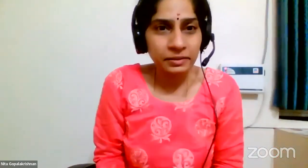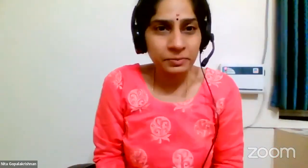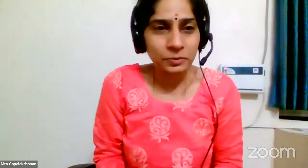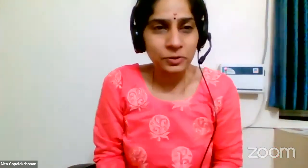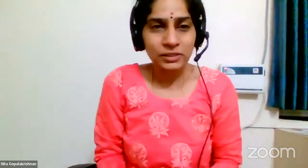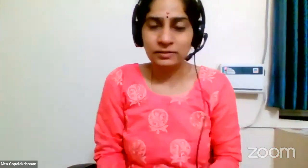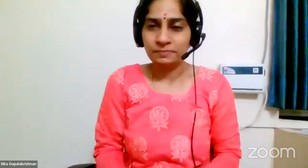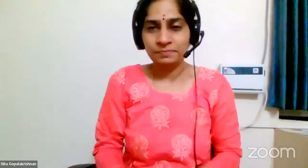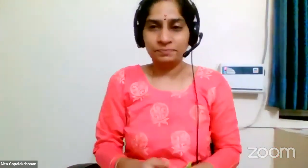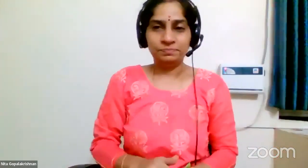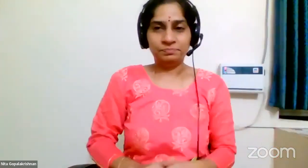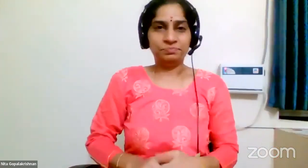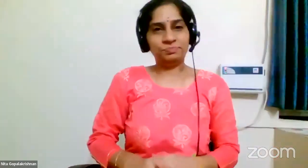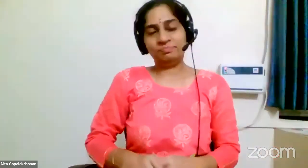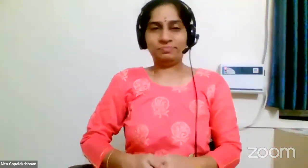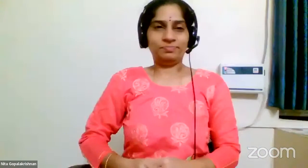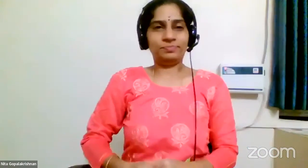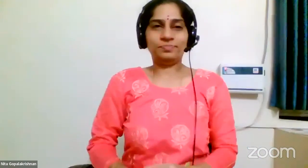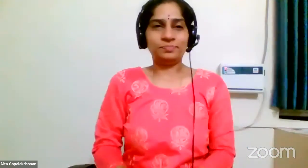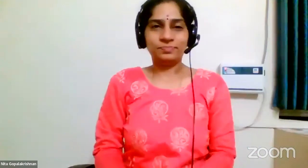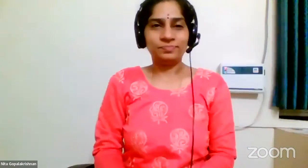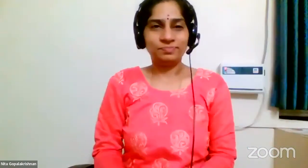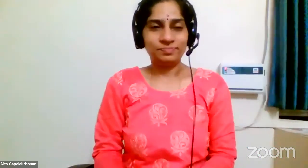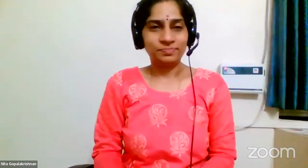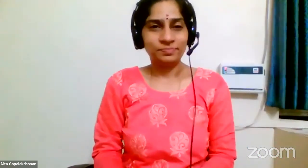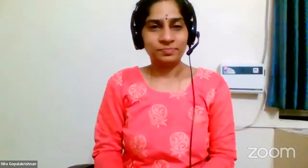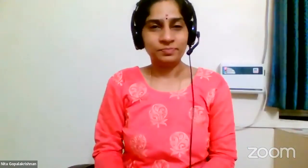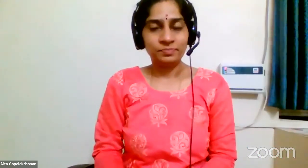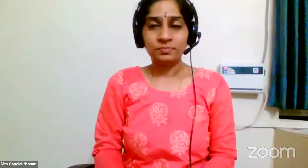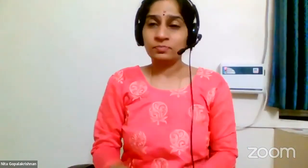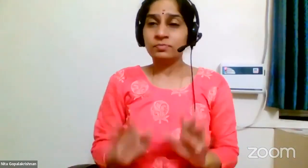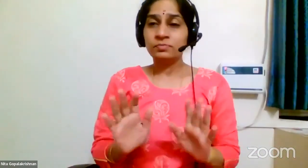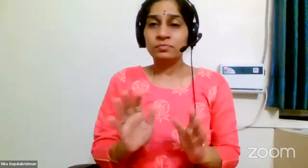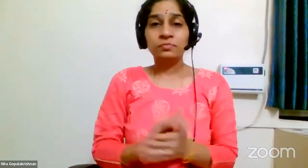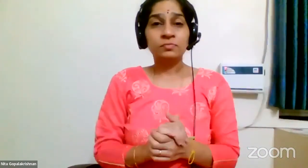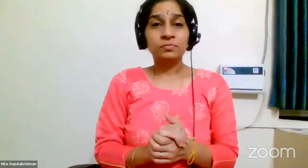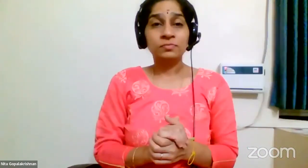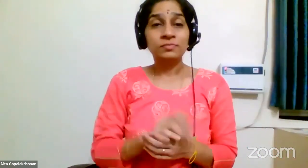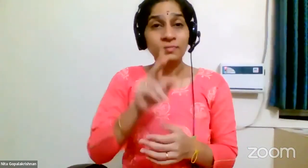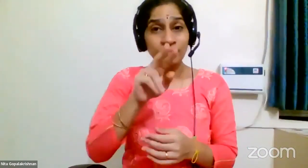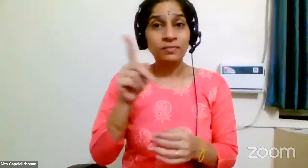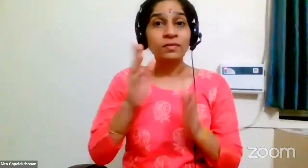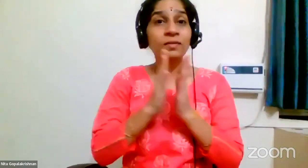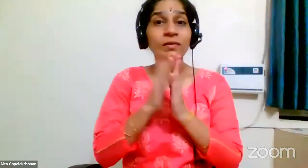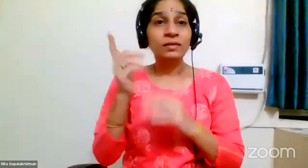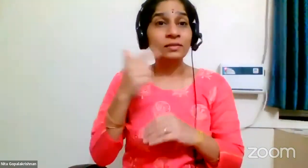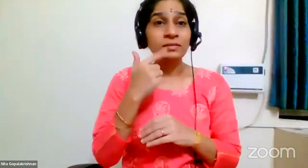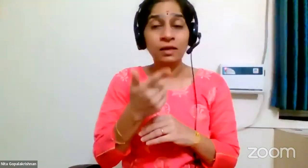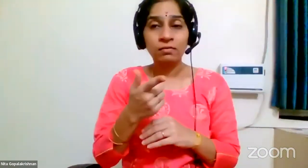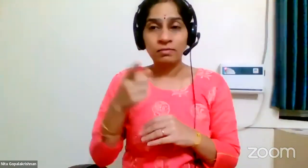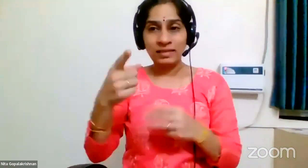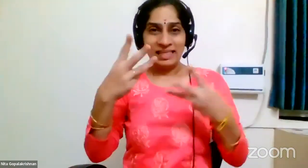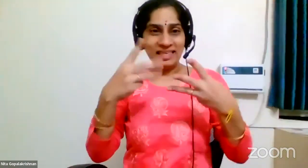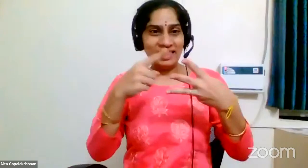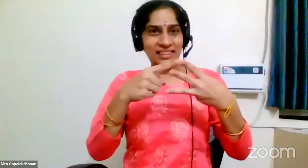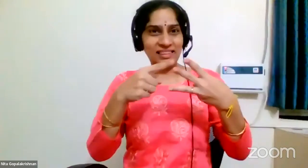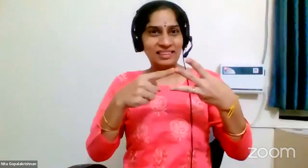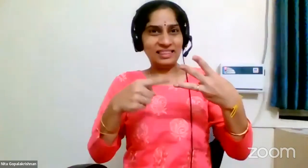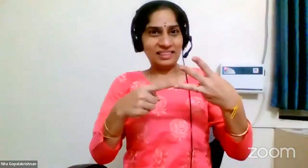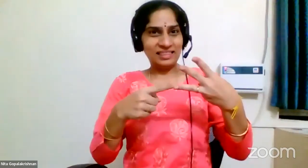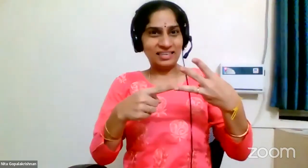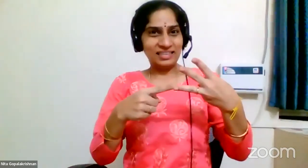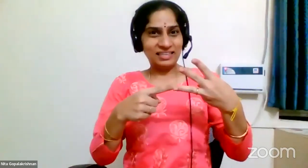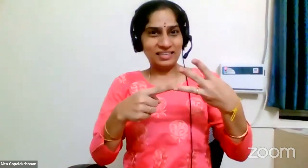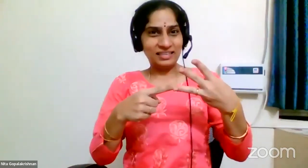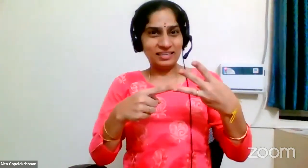सही तो लिखा है भगवान बता रहे जी। हैं। हाँ जी सही है। तो इन गुणों के अंतर्गत जो व्यक्ति जैसे कर्म करता